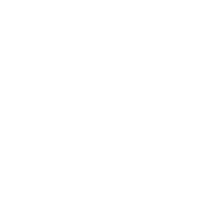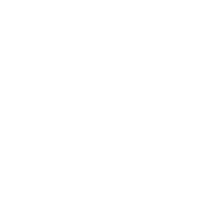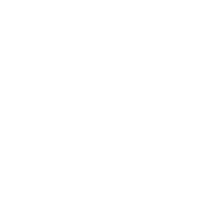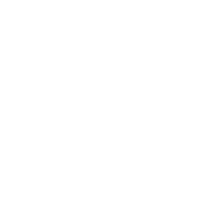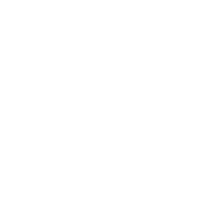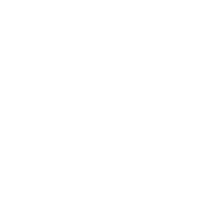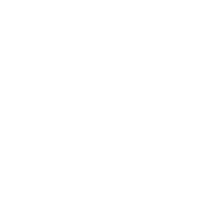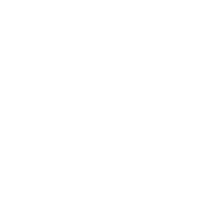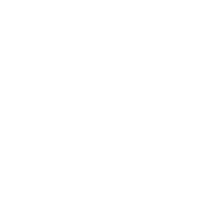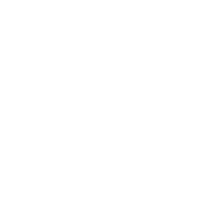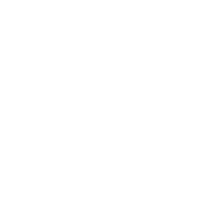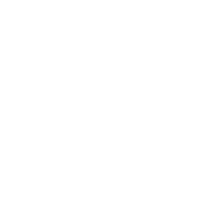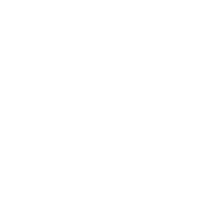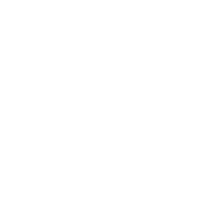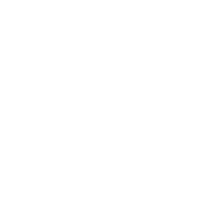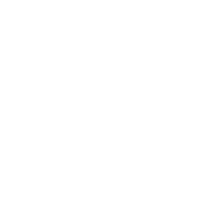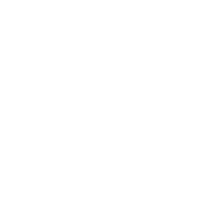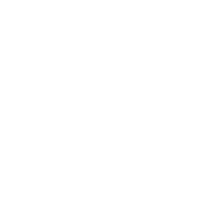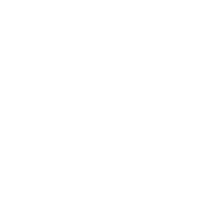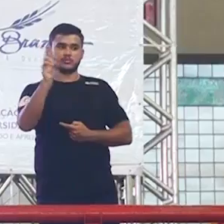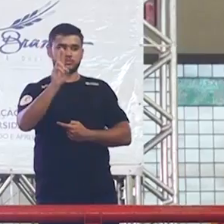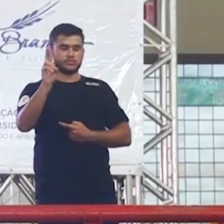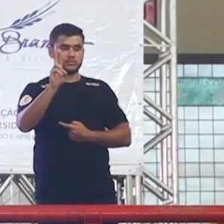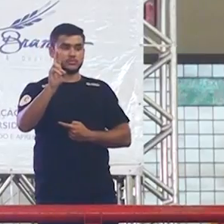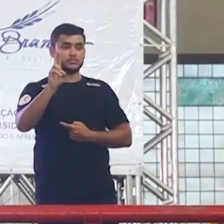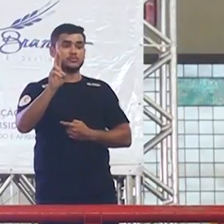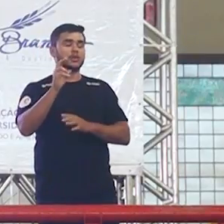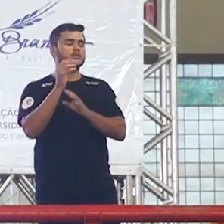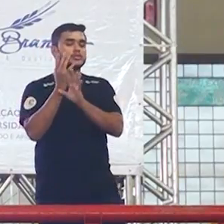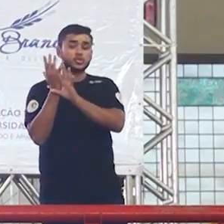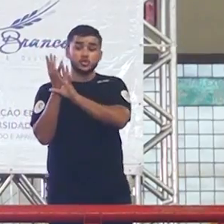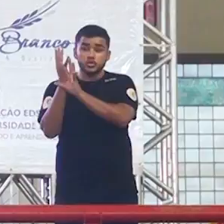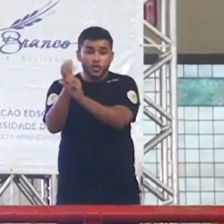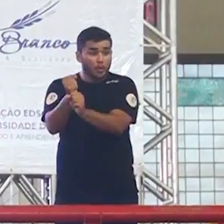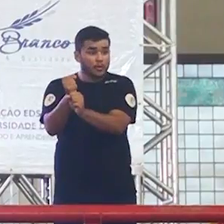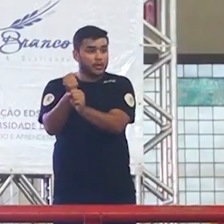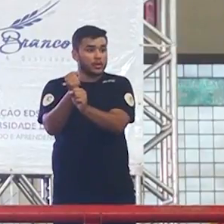0,95 de reais. O que a gente gasta em um ano?